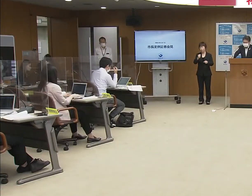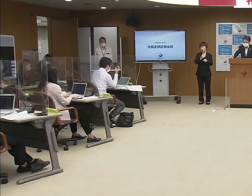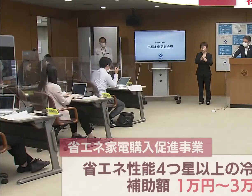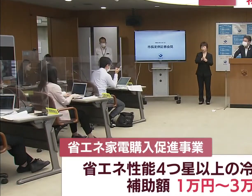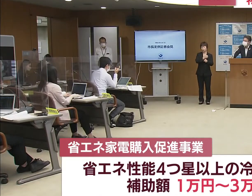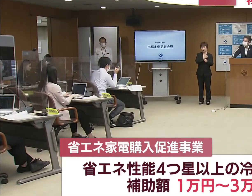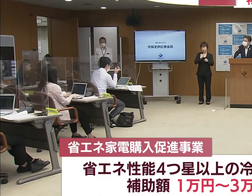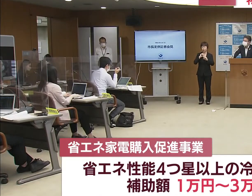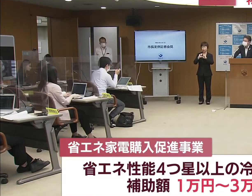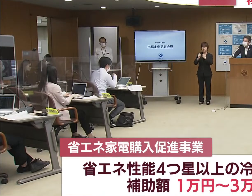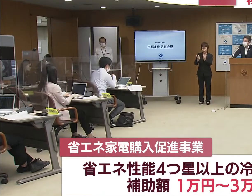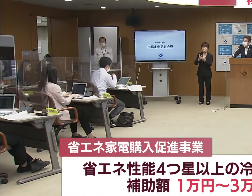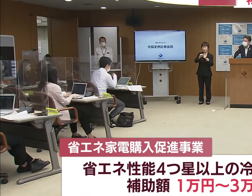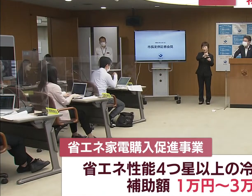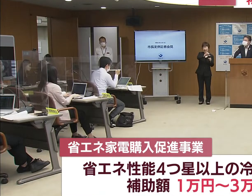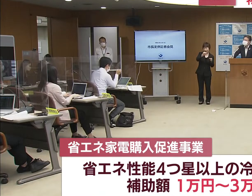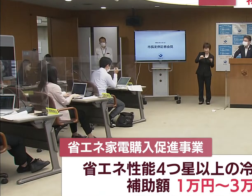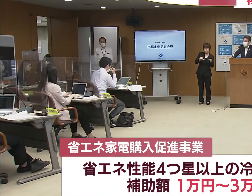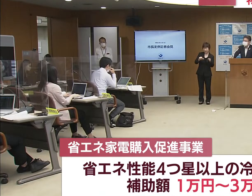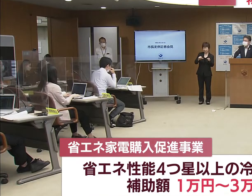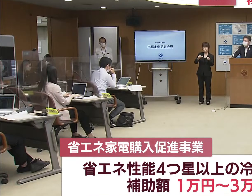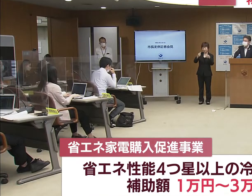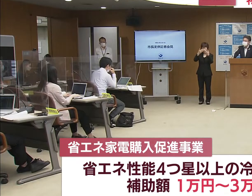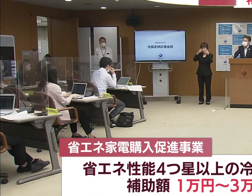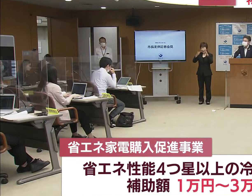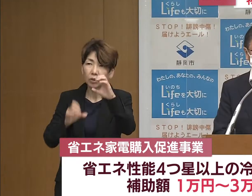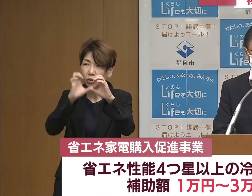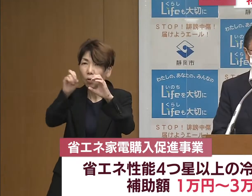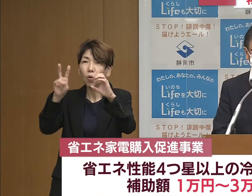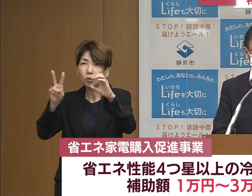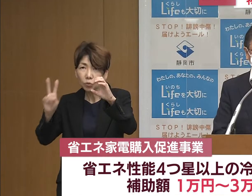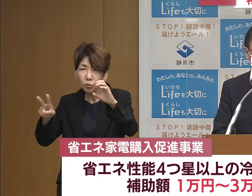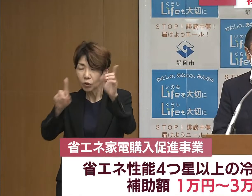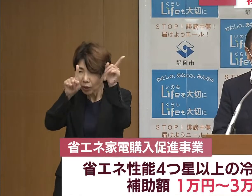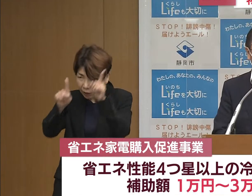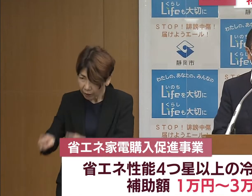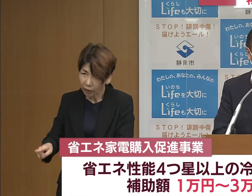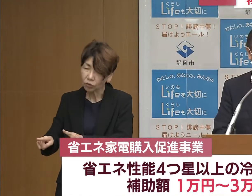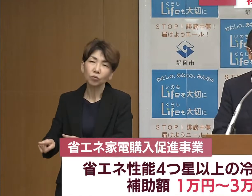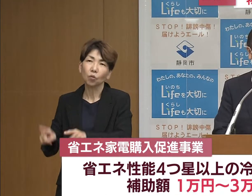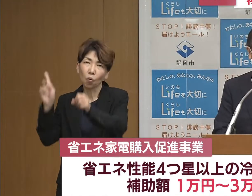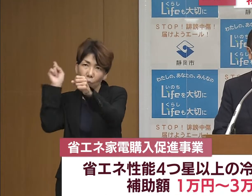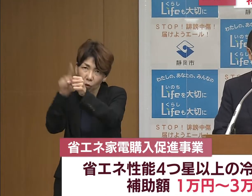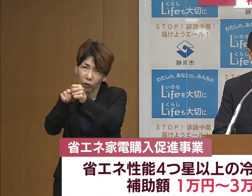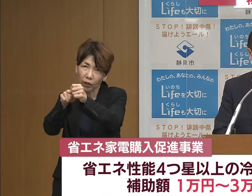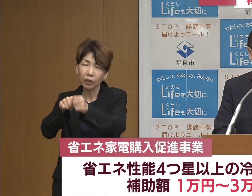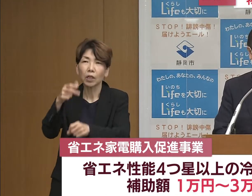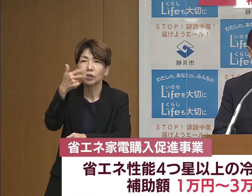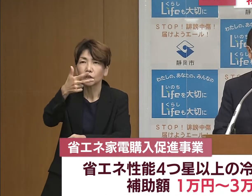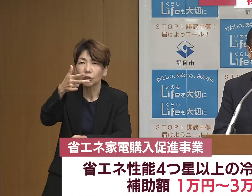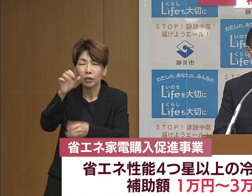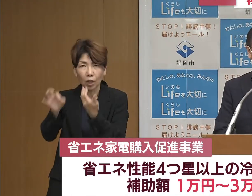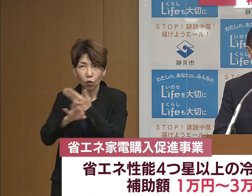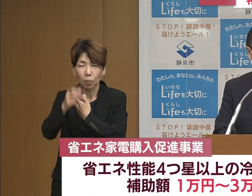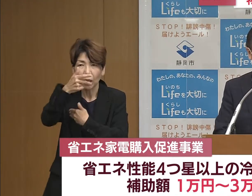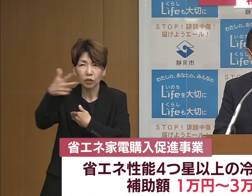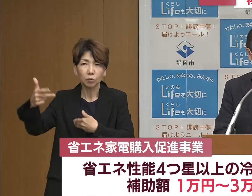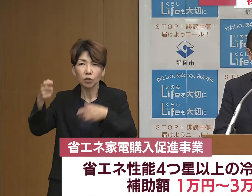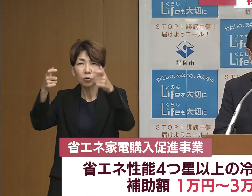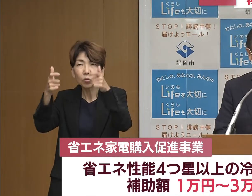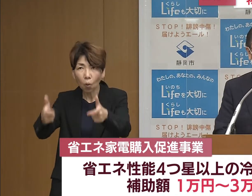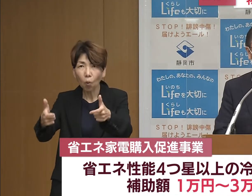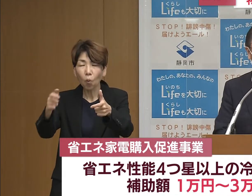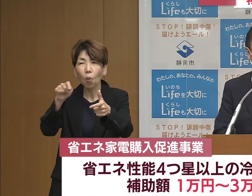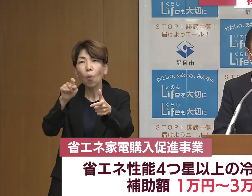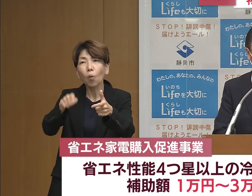省エネ性能4つ星以上の冷蔵庫やエアコンを購入する場合その価格に応じて1万円から